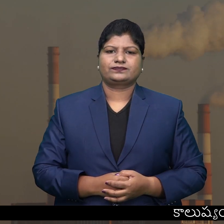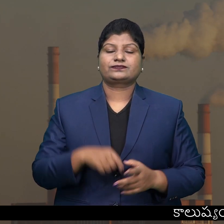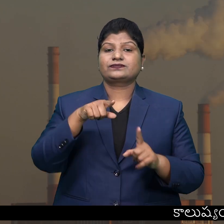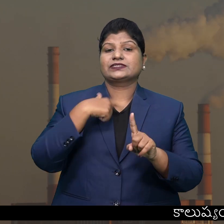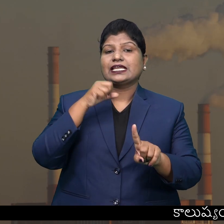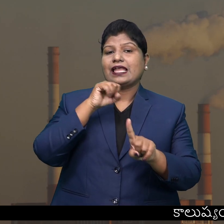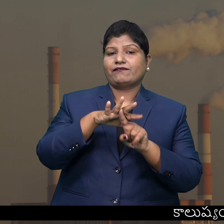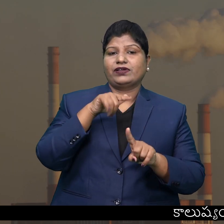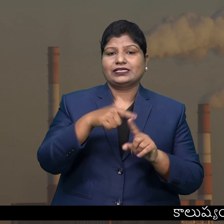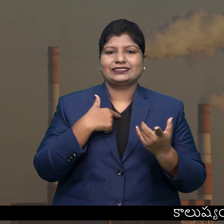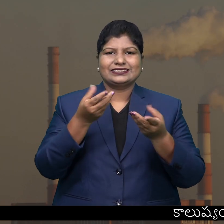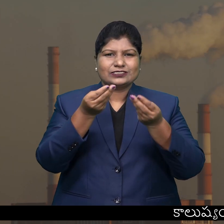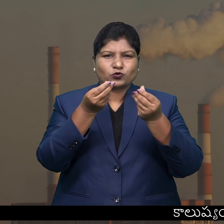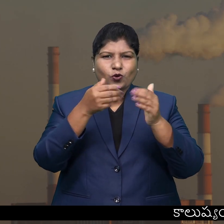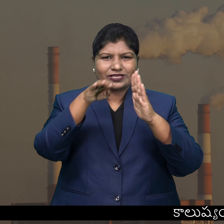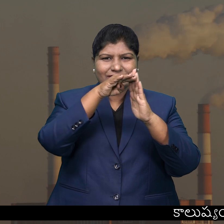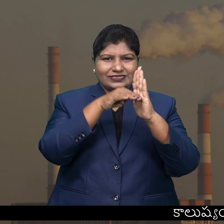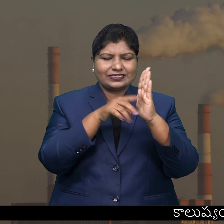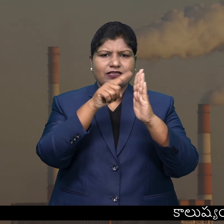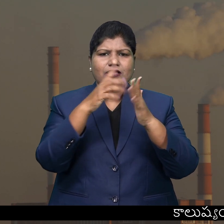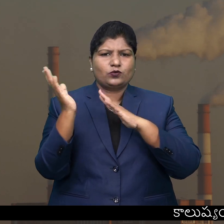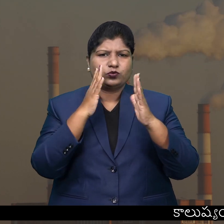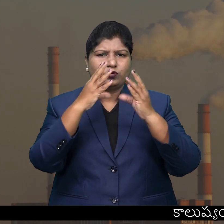కాలుష్యం యొక్క ప్రభావాలు,